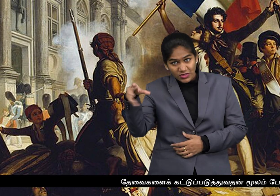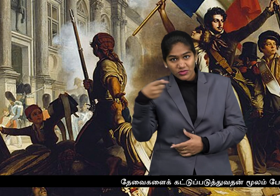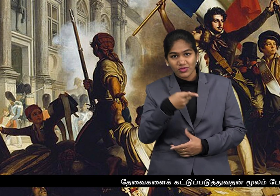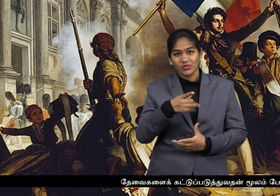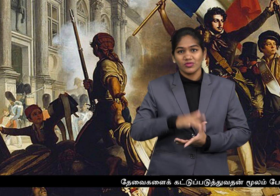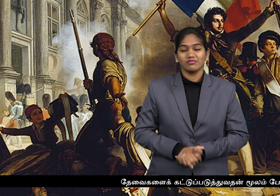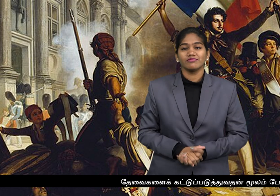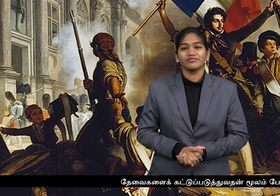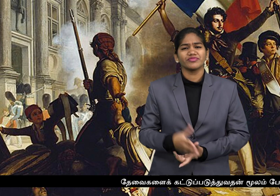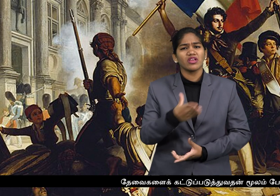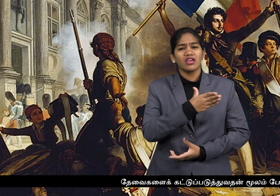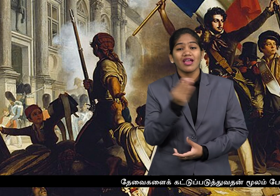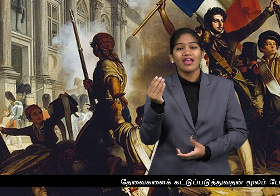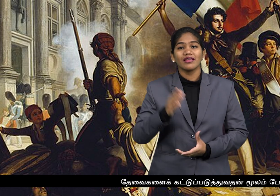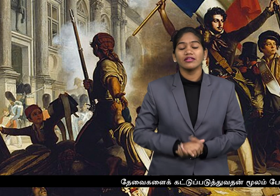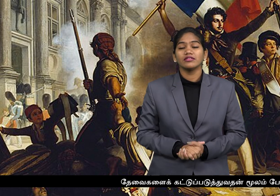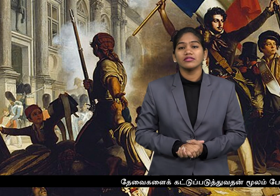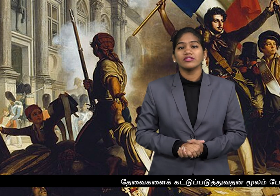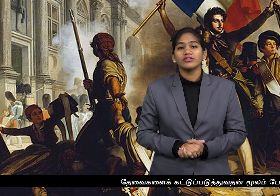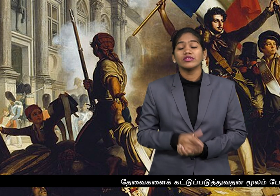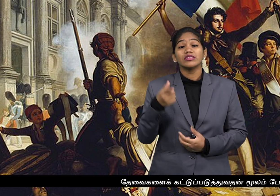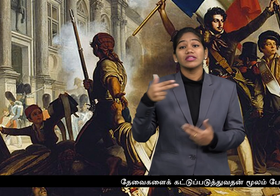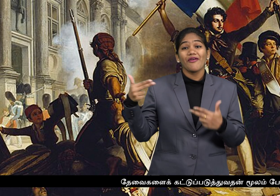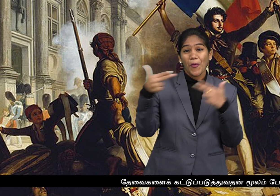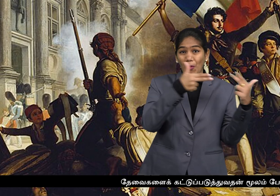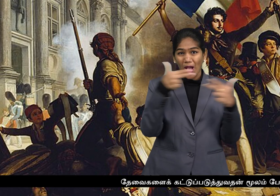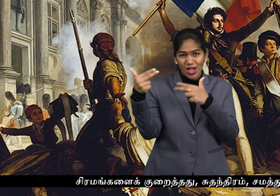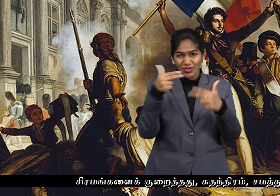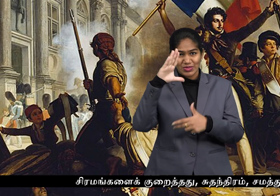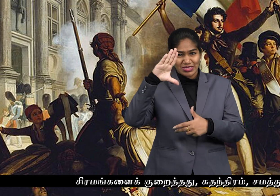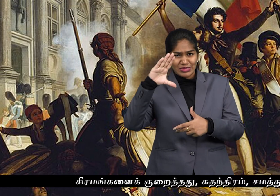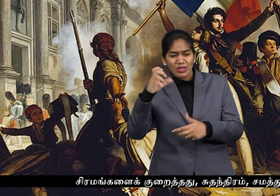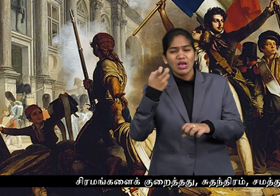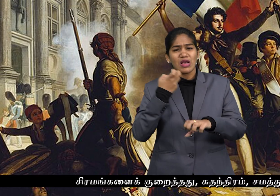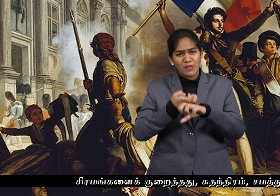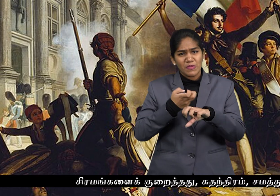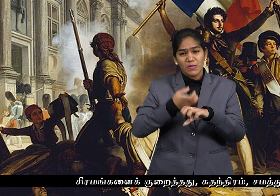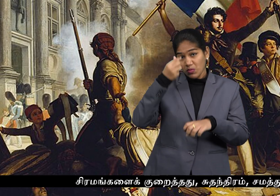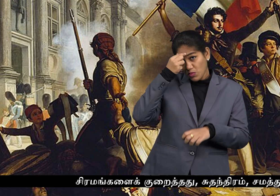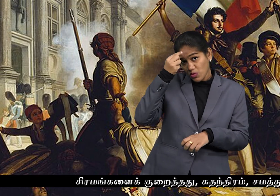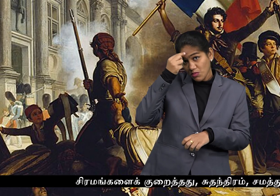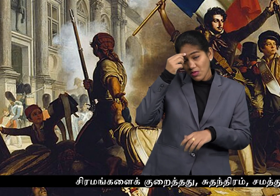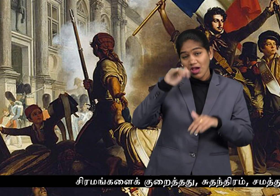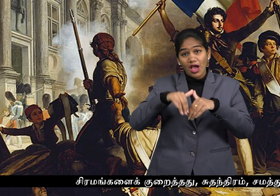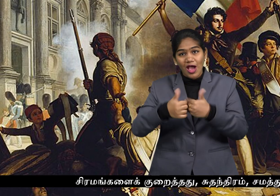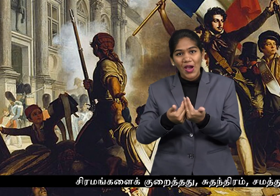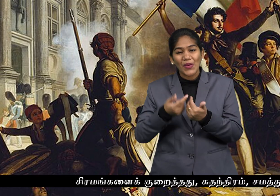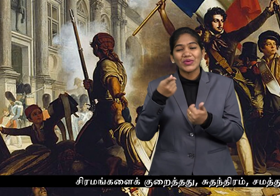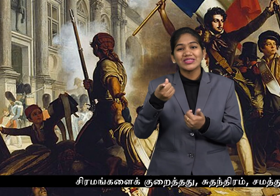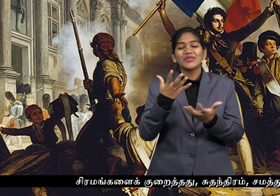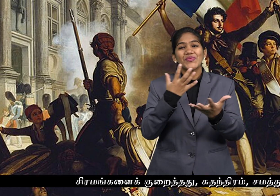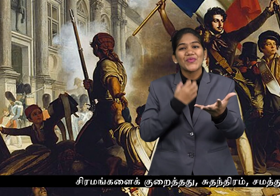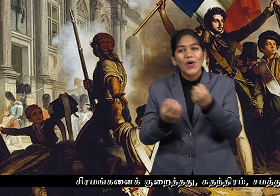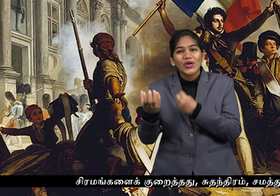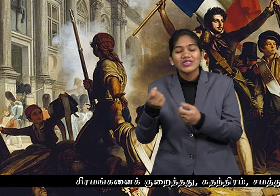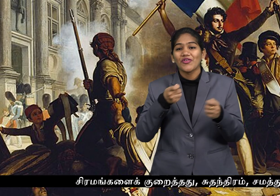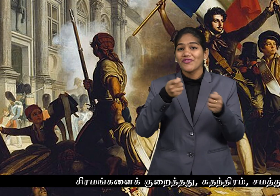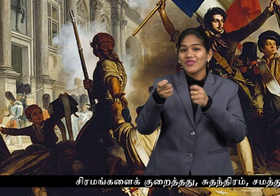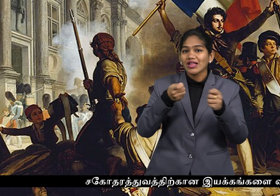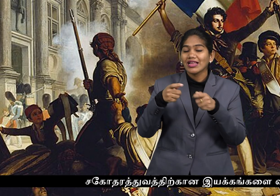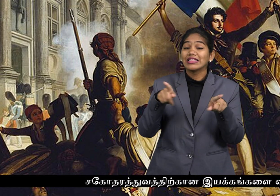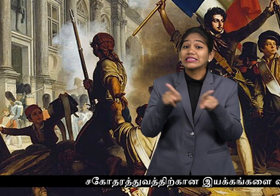போன்ற தேவைகளை கட்டுப்படுத்துவதன் மூலம் போர் சிரமங்களை குறைத்தது. சுதந்திரம், சமத்துவம்